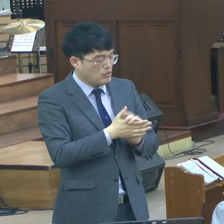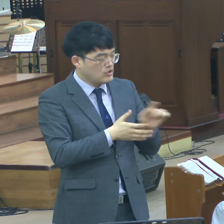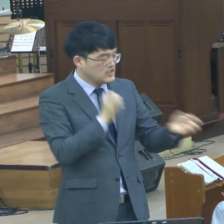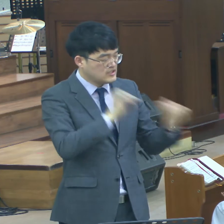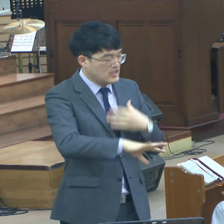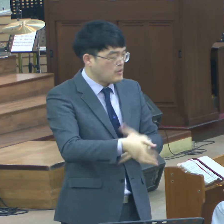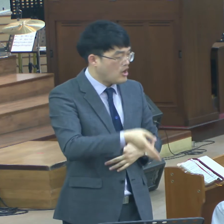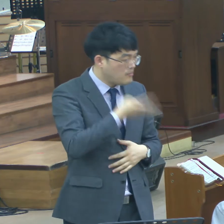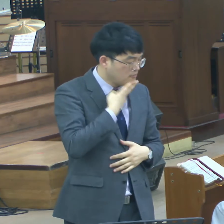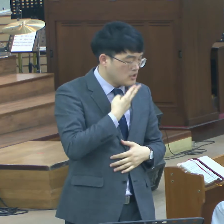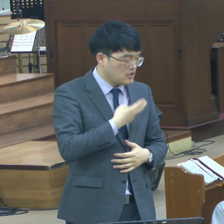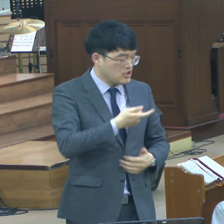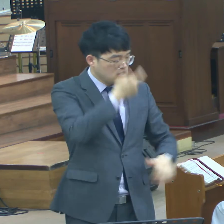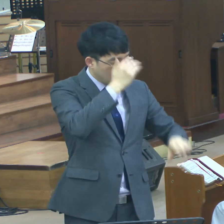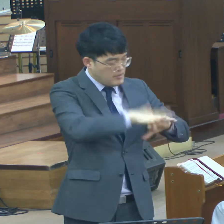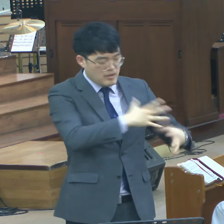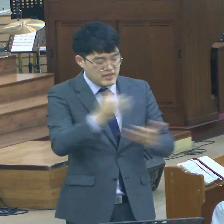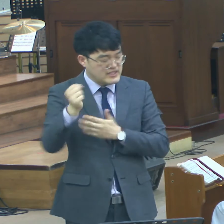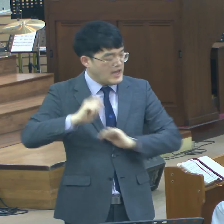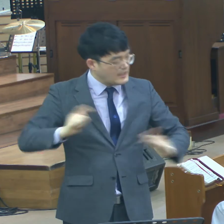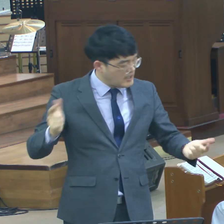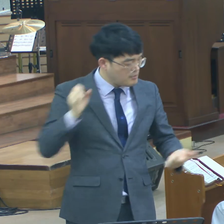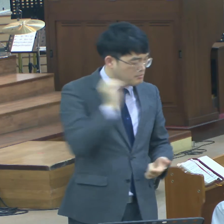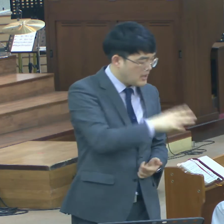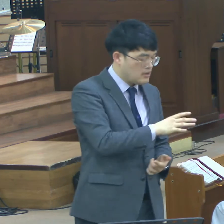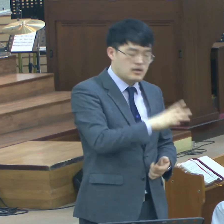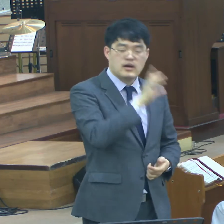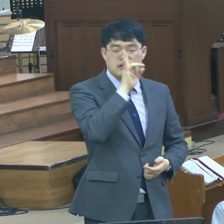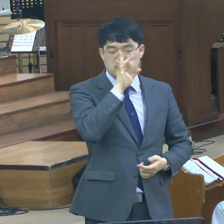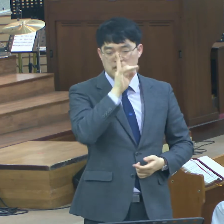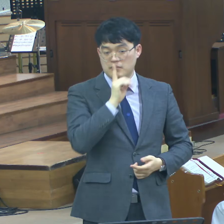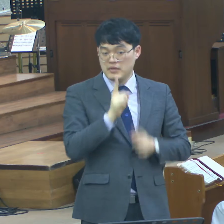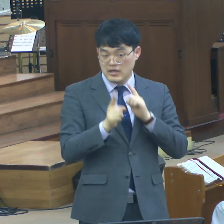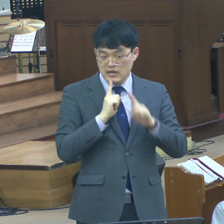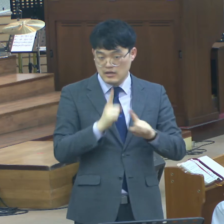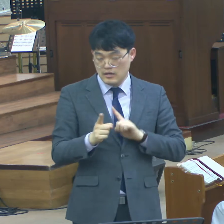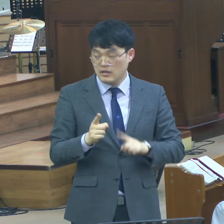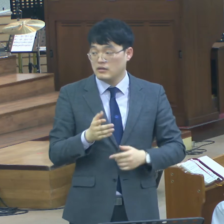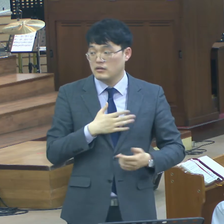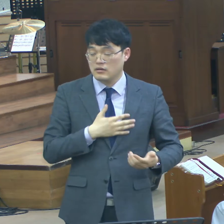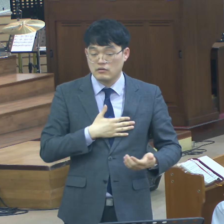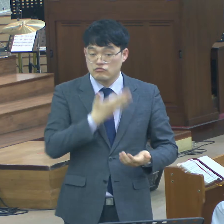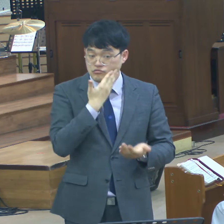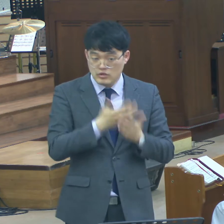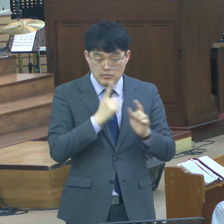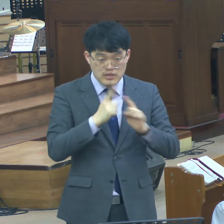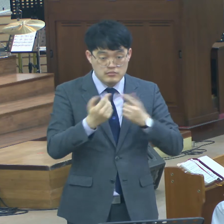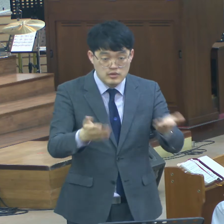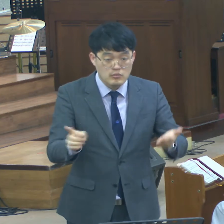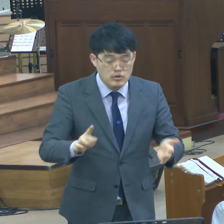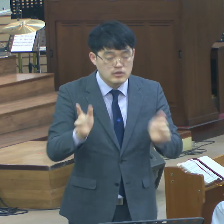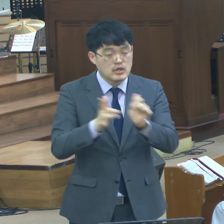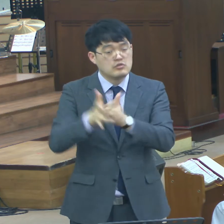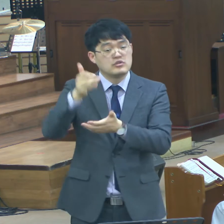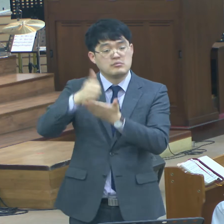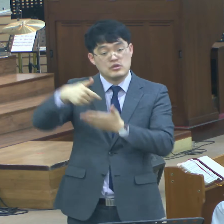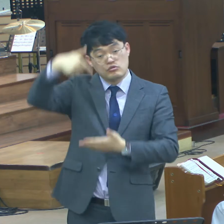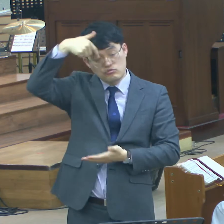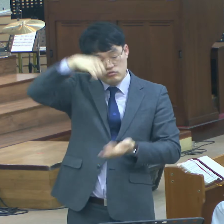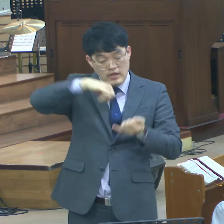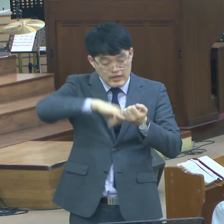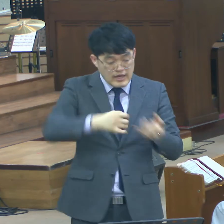않는, 예배는 받지 않는다 라고 말할 수 없다는 거예요. 제가 지금 강조하는 것은 예수님이 구약의 모든 제사를 성취했다는